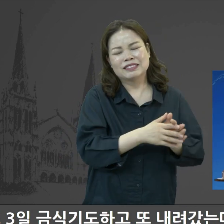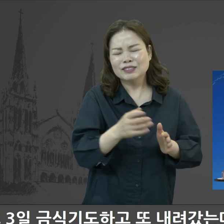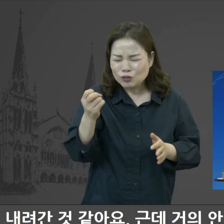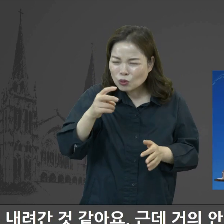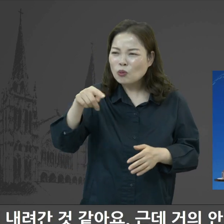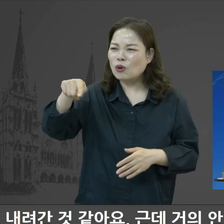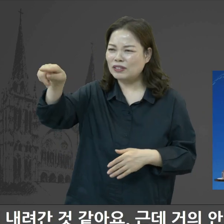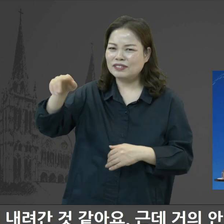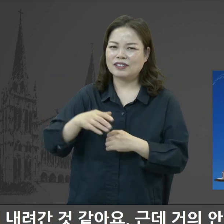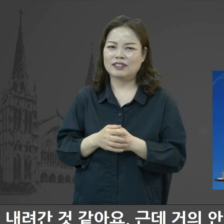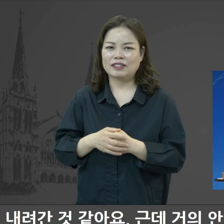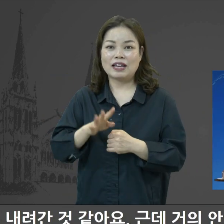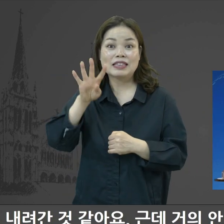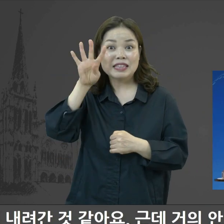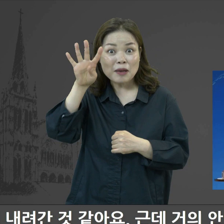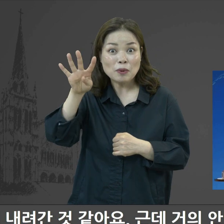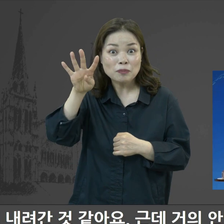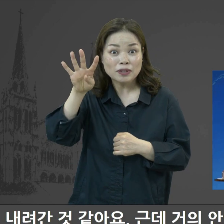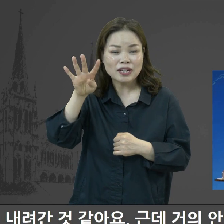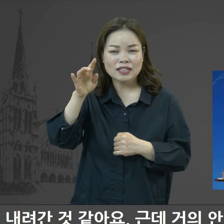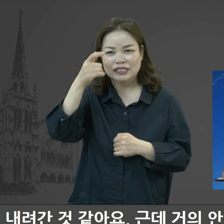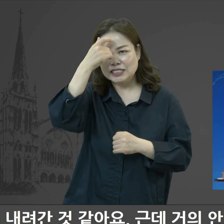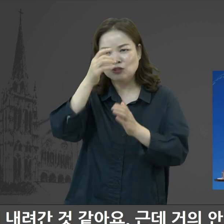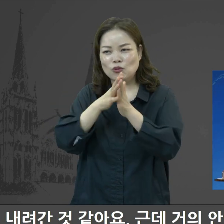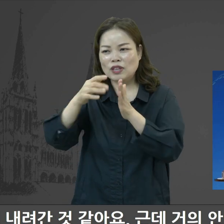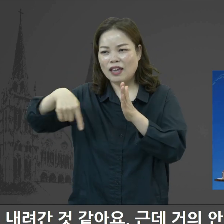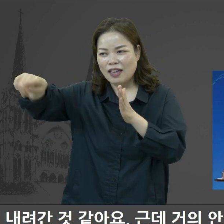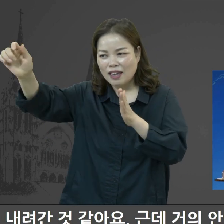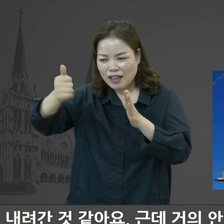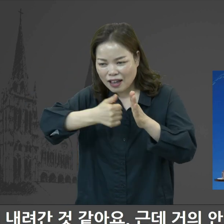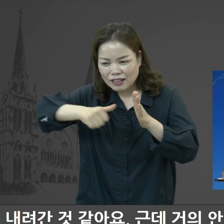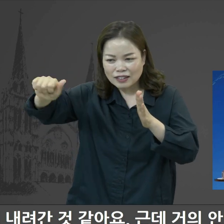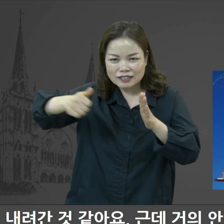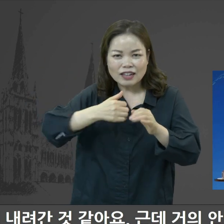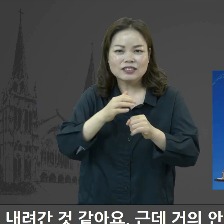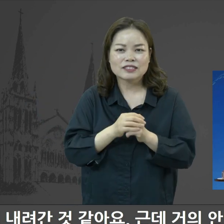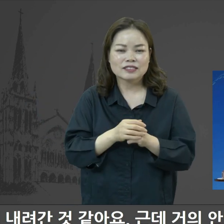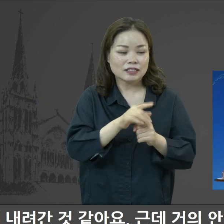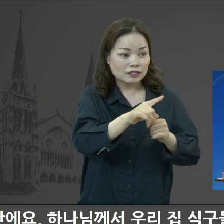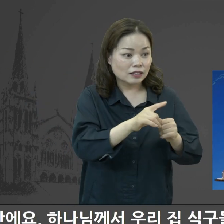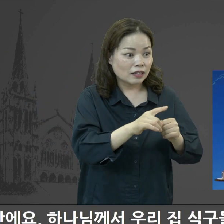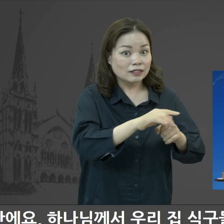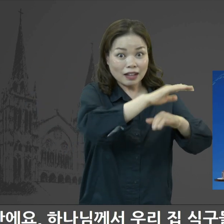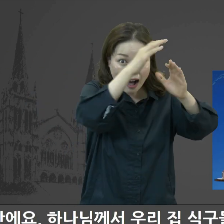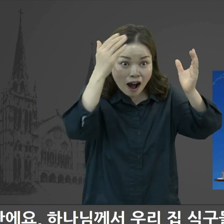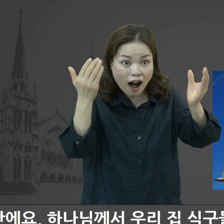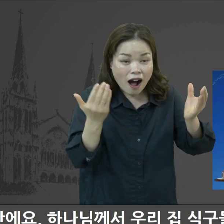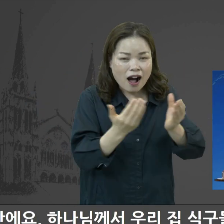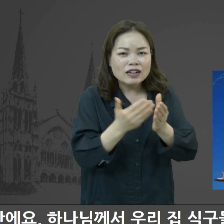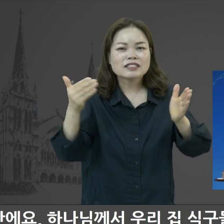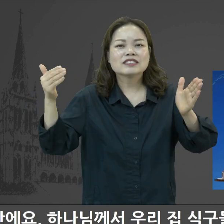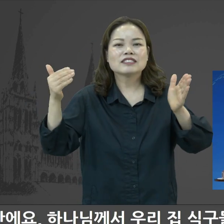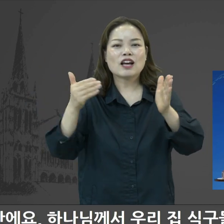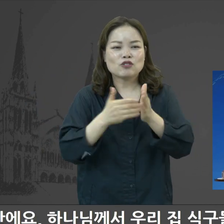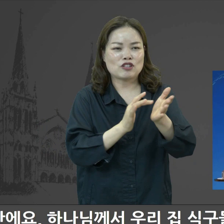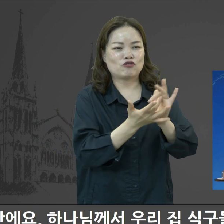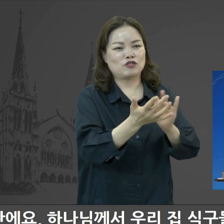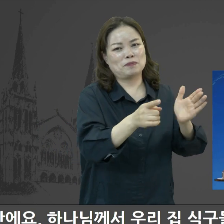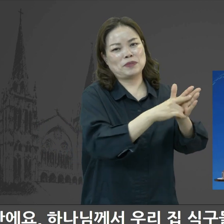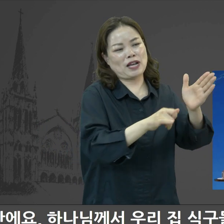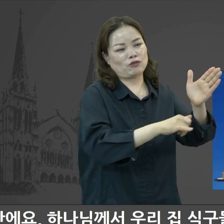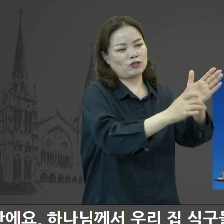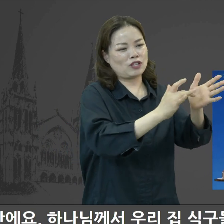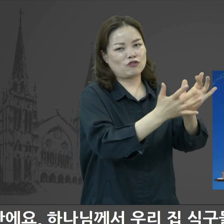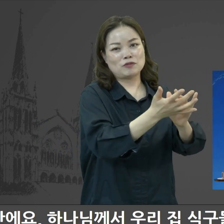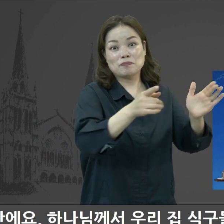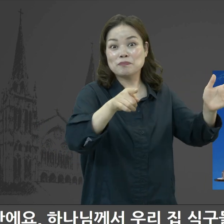올라갔어요. 4번 만에요. 하나님께서 우리 집 식구들을 다 예수님 믿게 해주셨어요. 제가 거기서 느낀 게 뭐냐